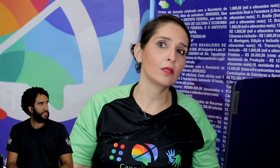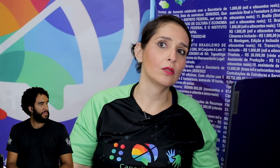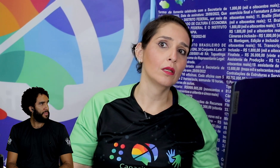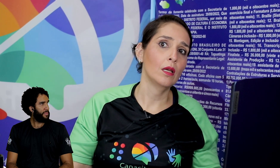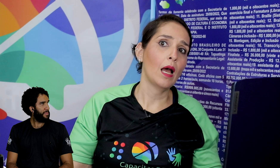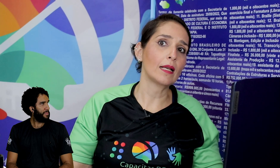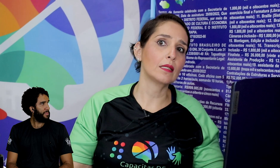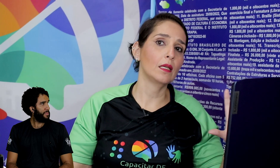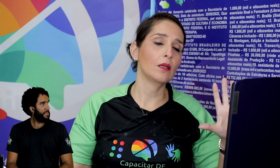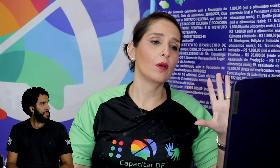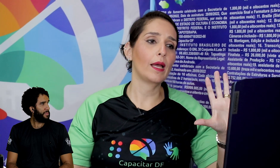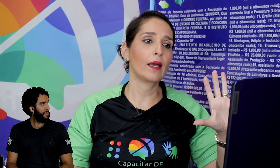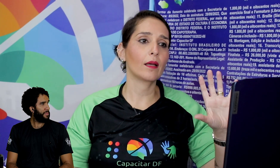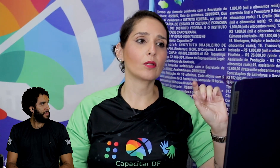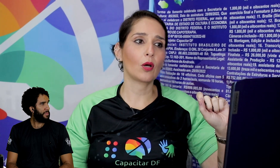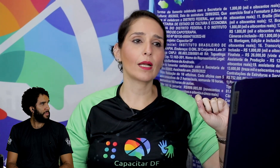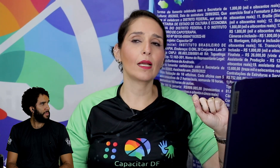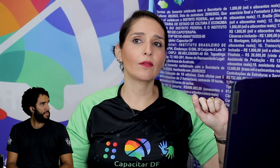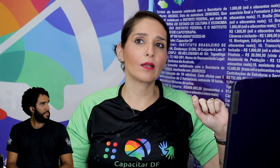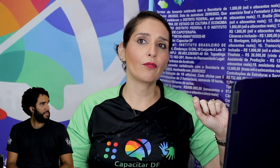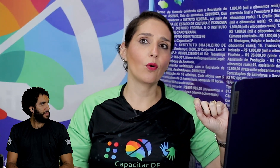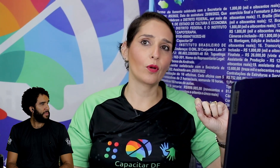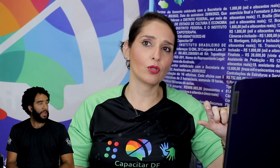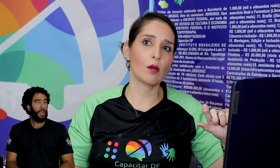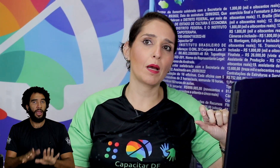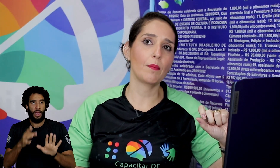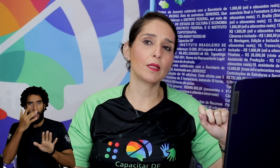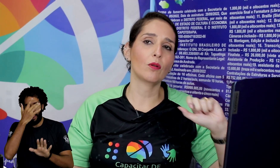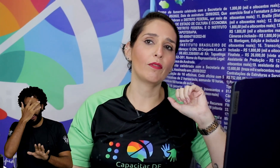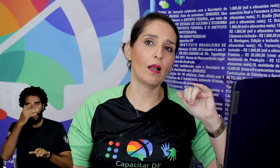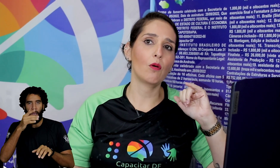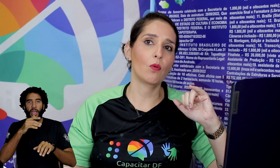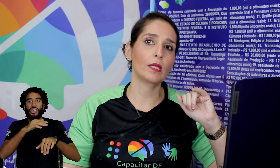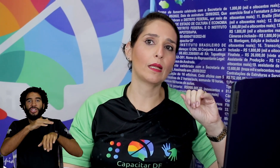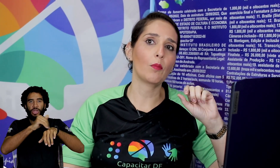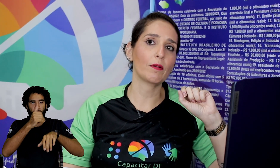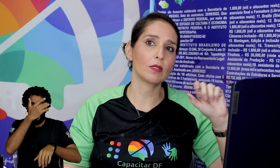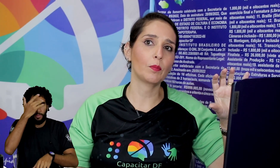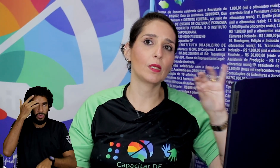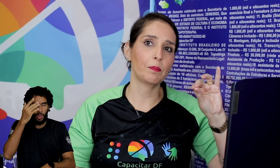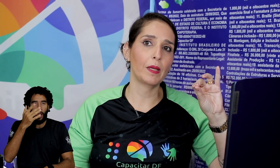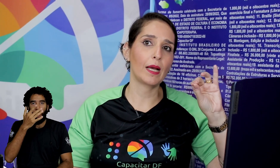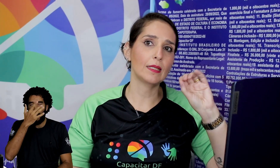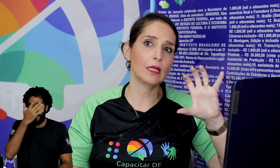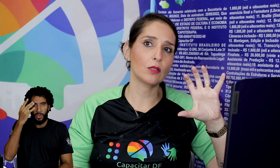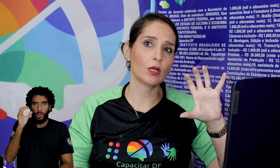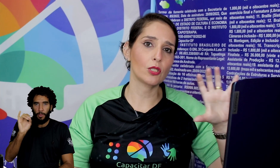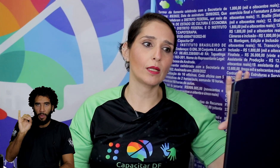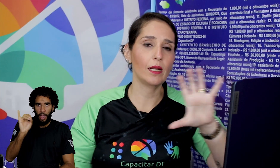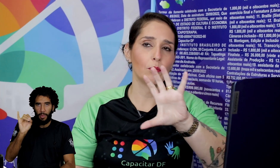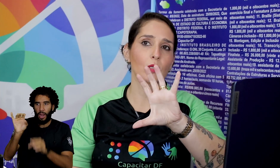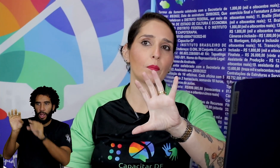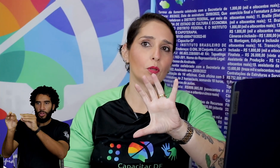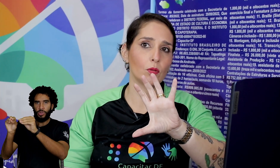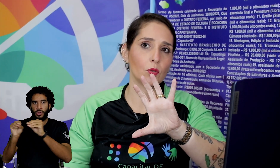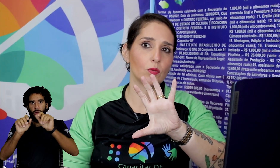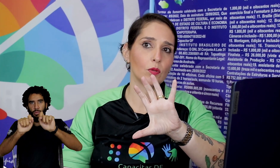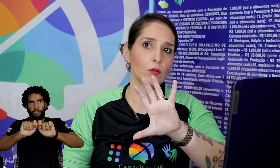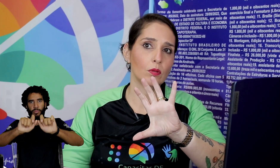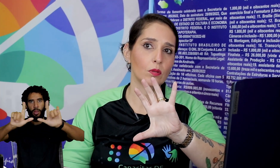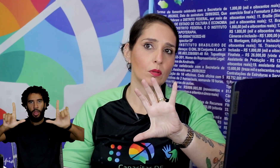Não entendi. Assim, na hora que eu chamar, a pessoa falar um oi e tal, para você poder pegar e selecionar a janela e mostrar